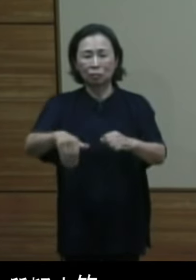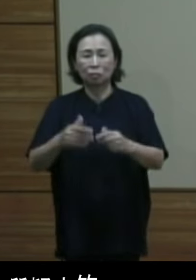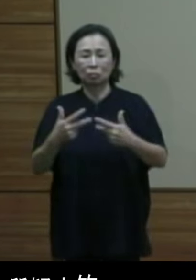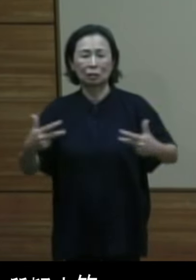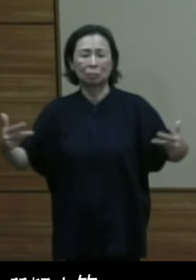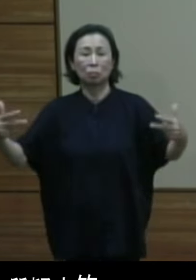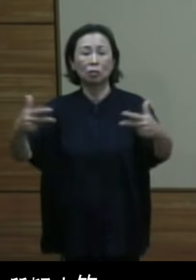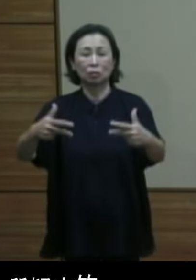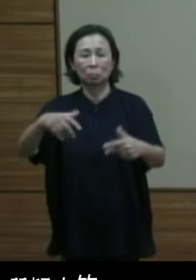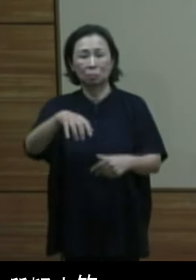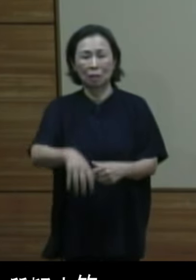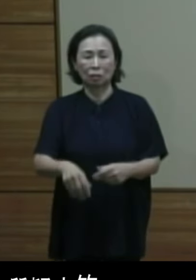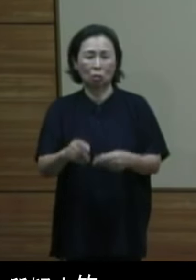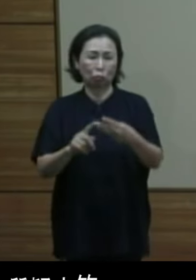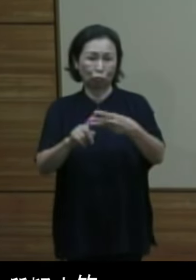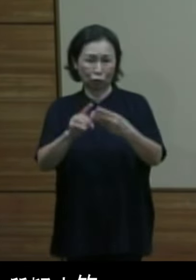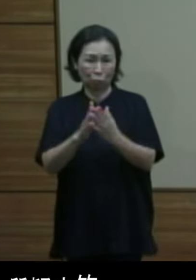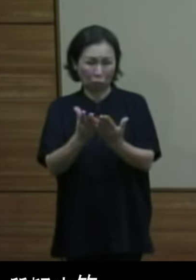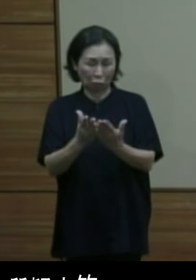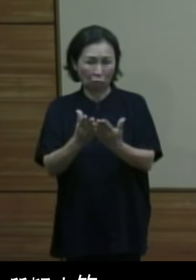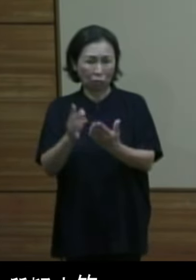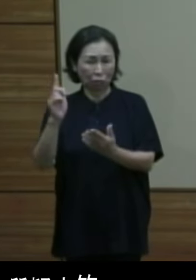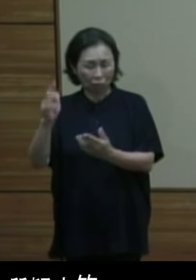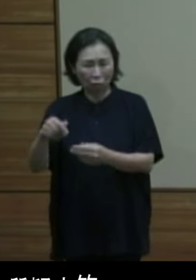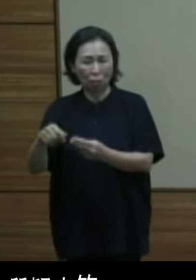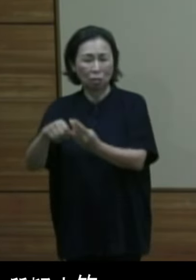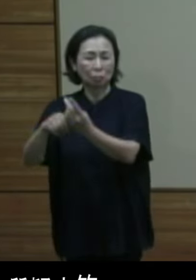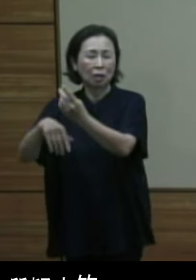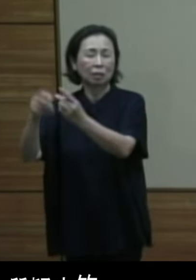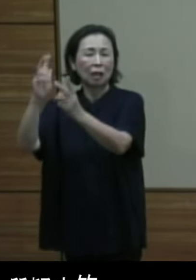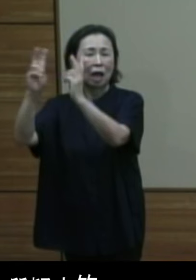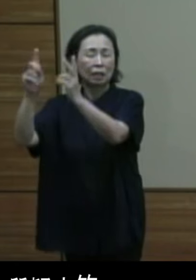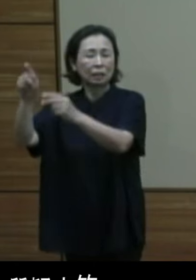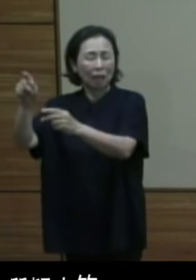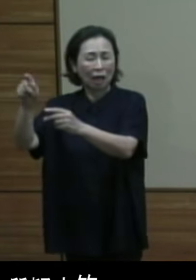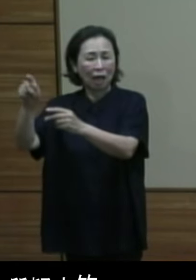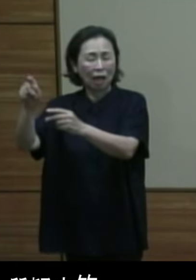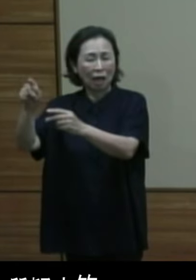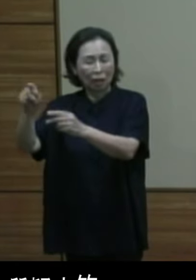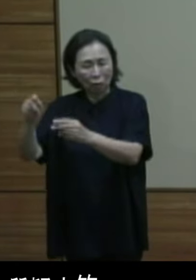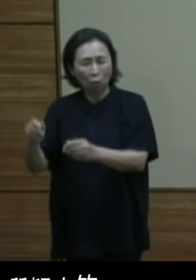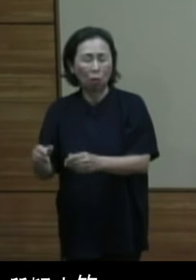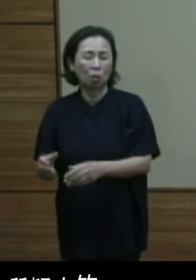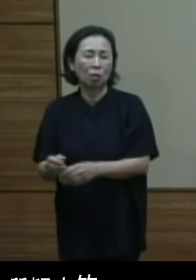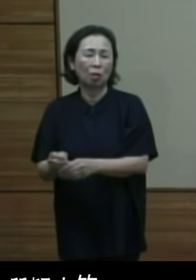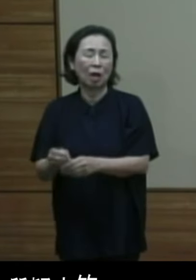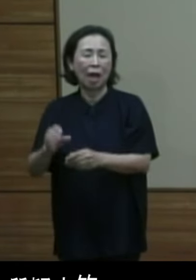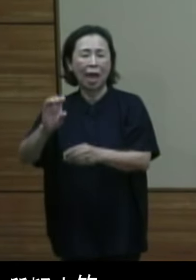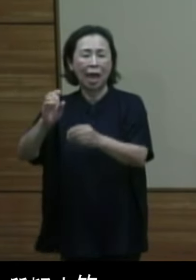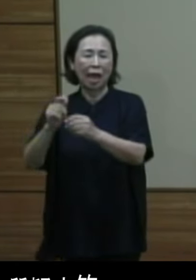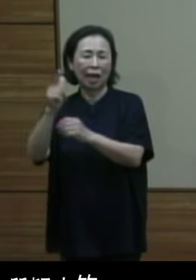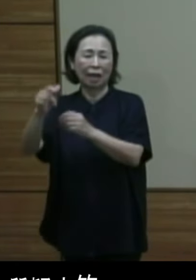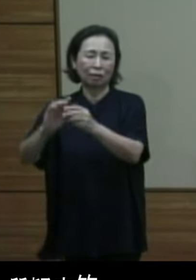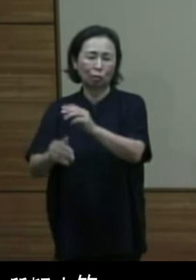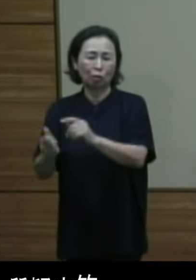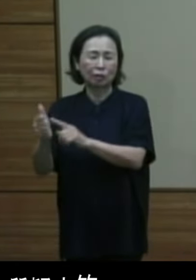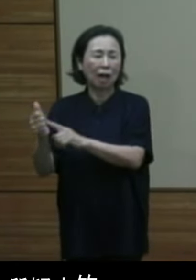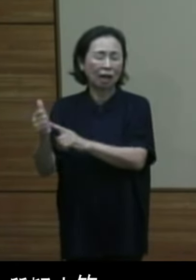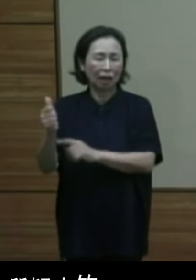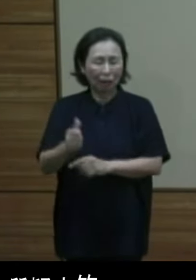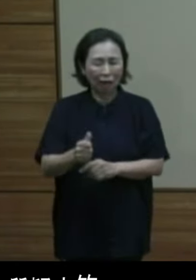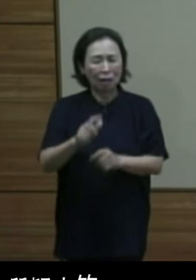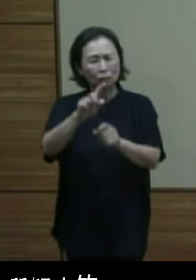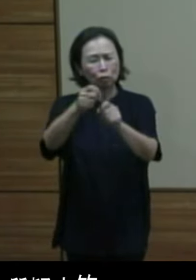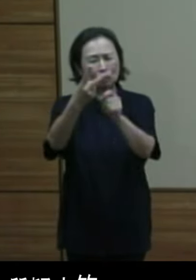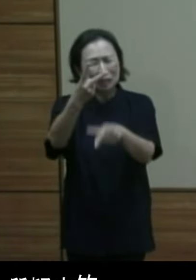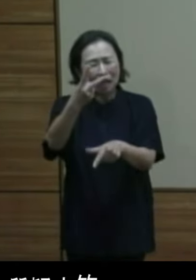ということで、スペースワン社の遠藤守取締役から12月何日ということは今後